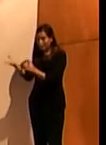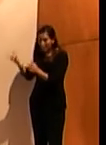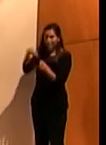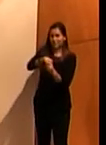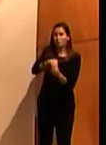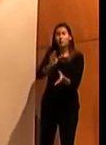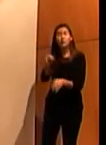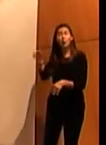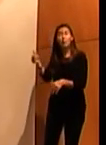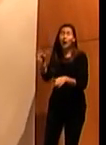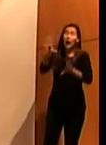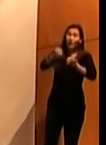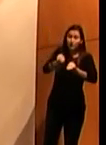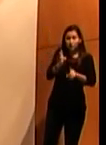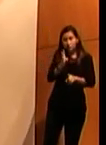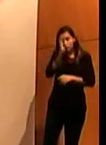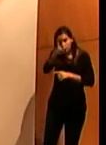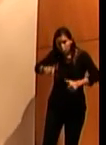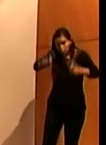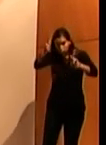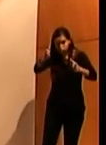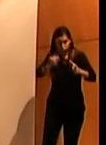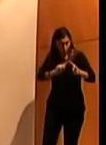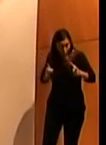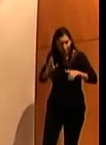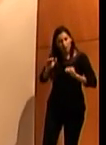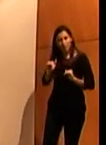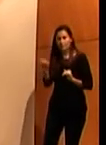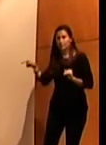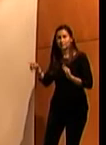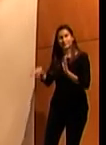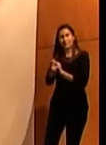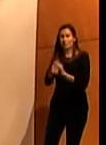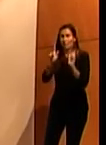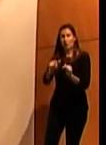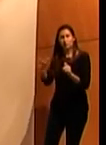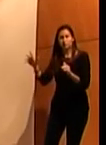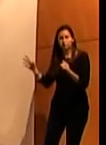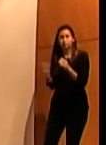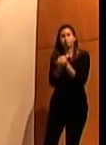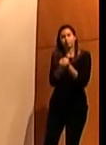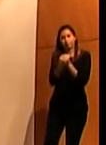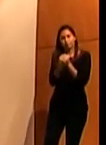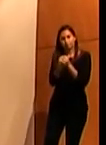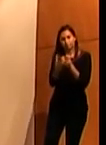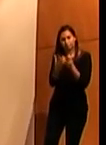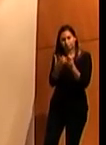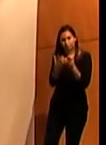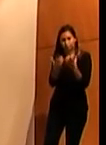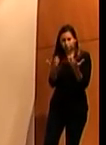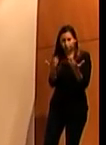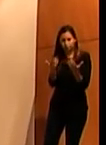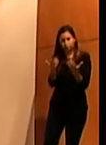de ces habitats, enfin de ce dispositif, mais qu'on puisse avec eux identifier aussi quelles sont les attentes